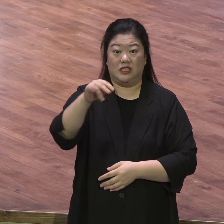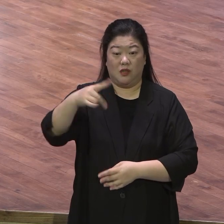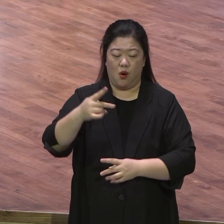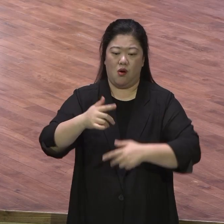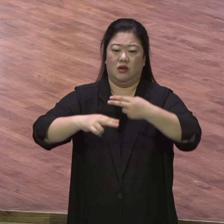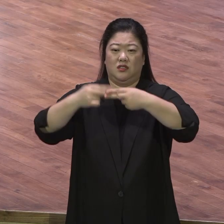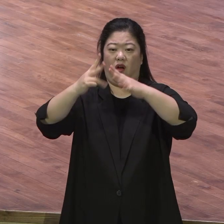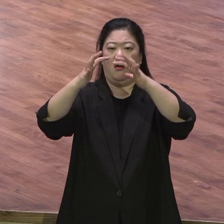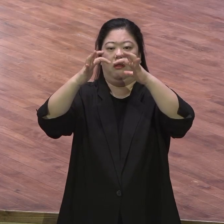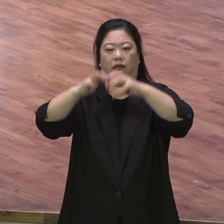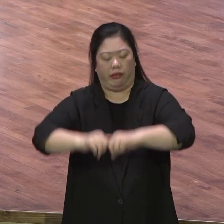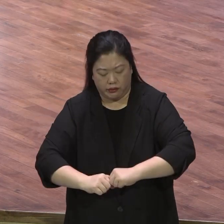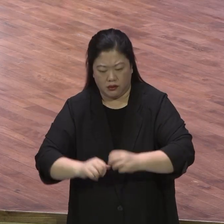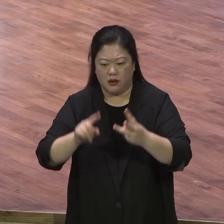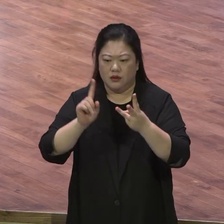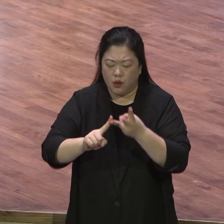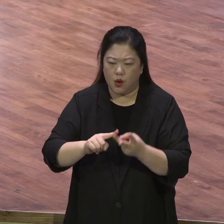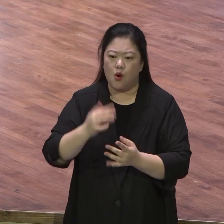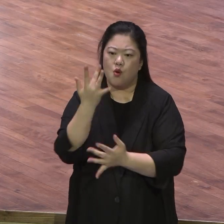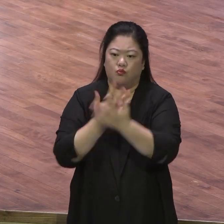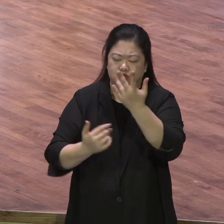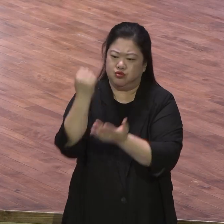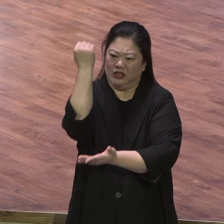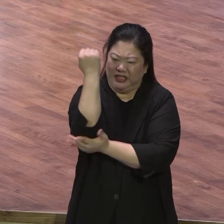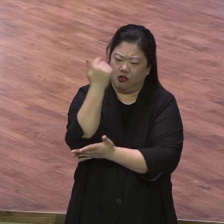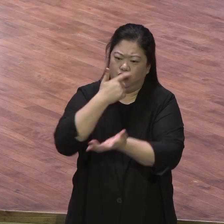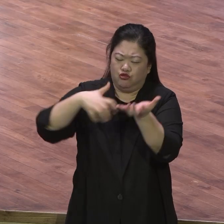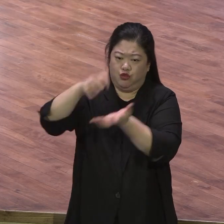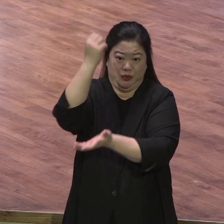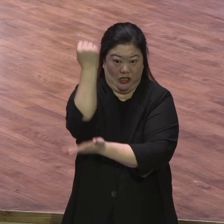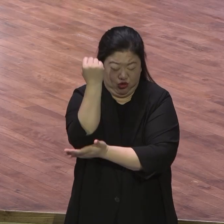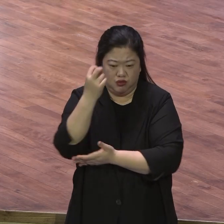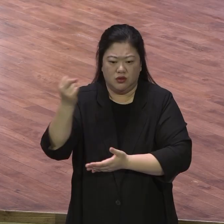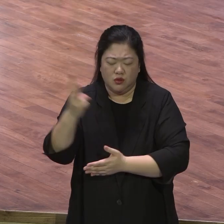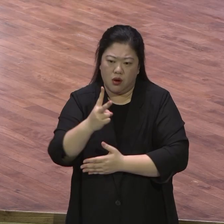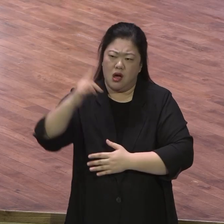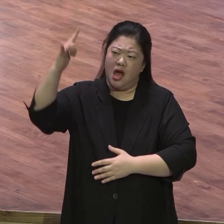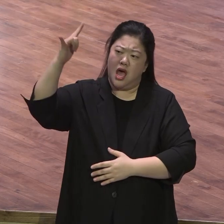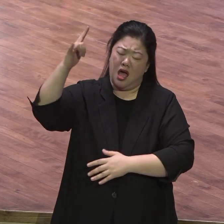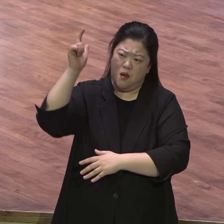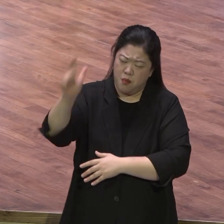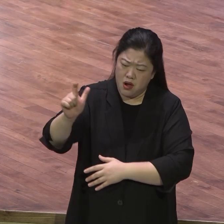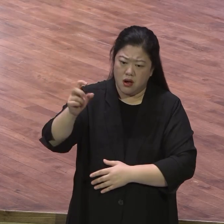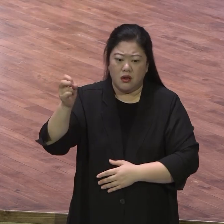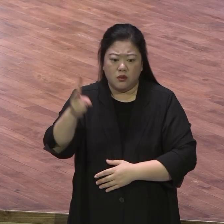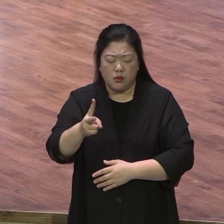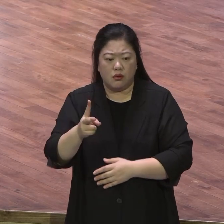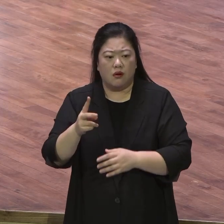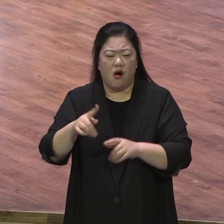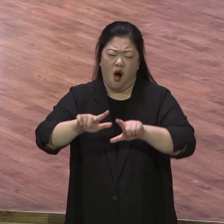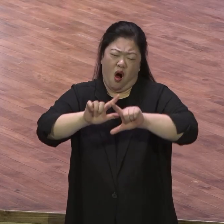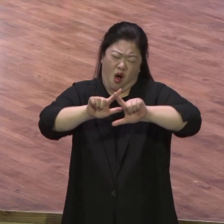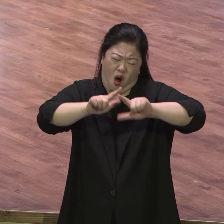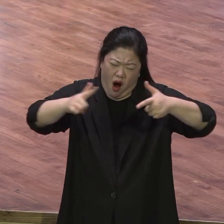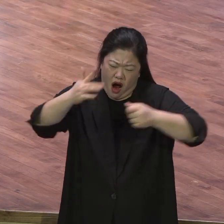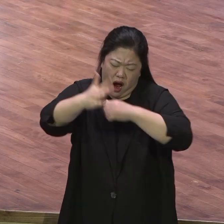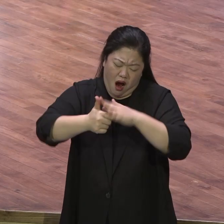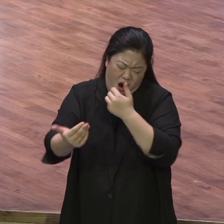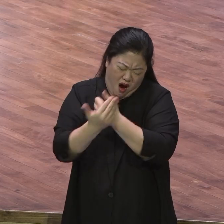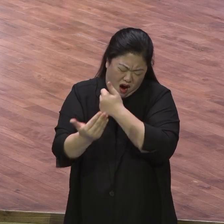요단을 가르면서 역사 역사 역사 기적 하나님 아니면 할 수 없는 기적을 많이 보여왔음에서도 사사 끈끈이